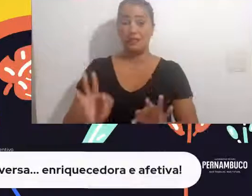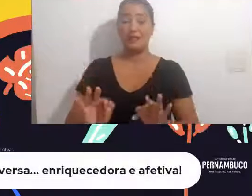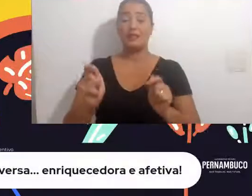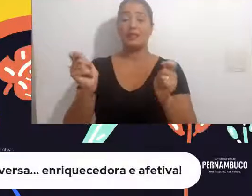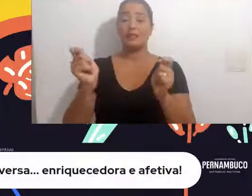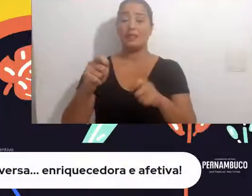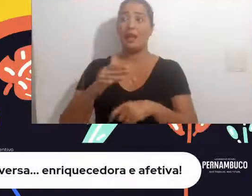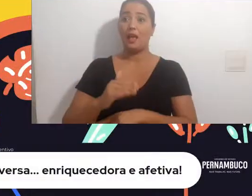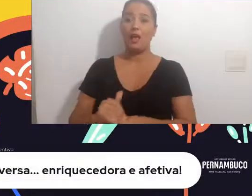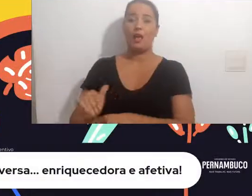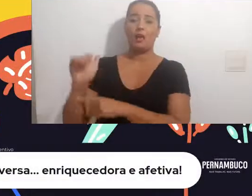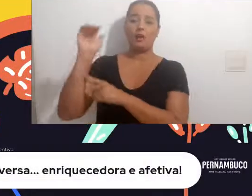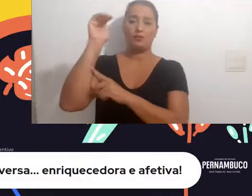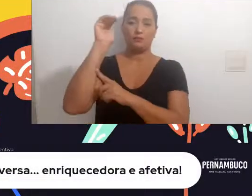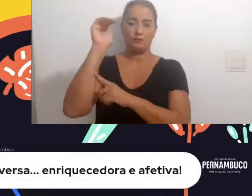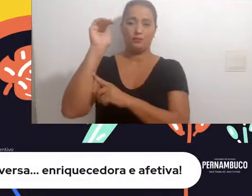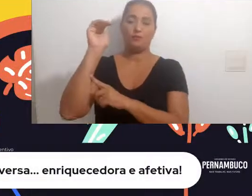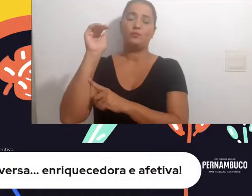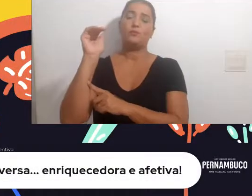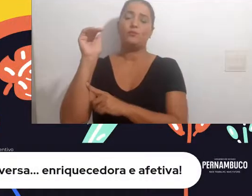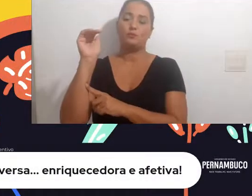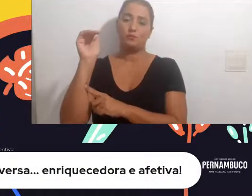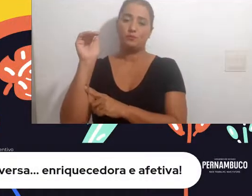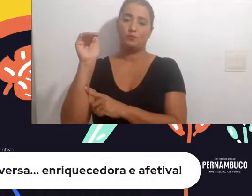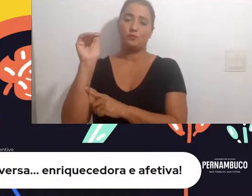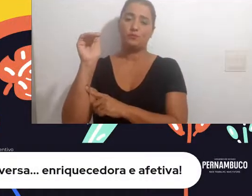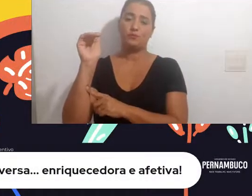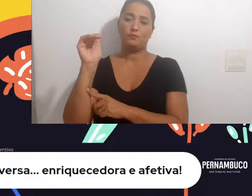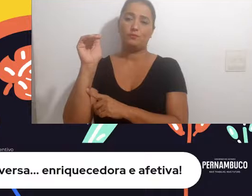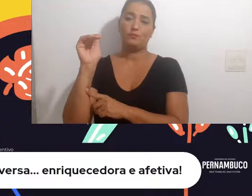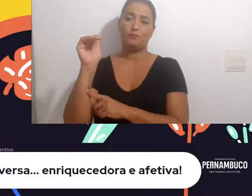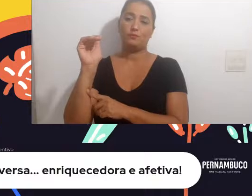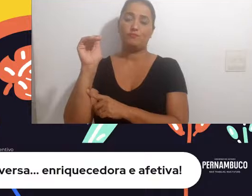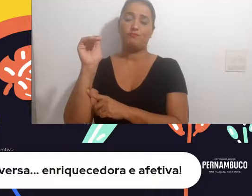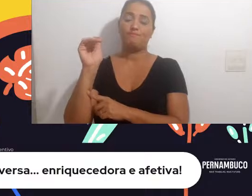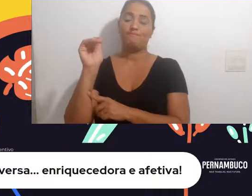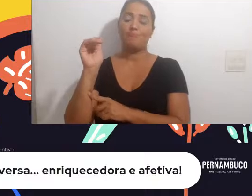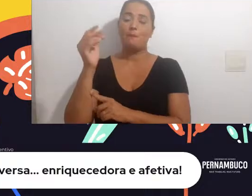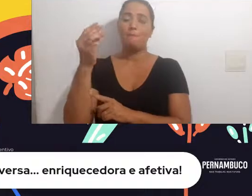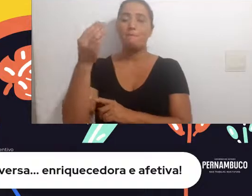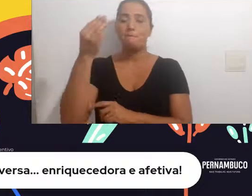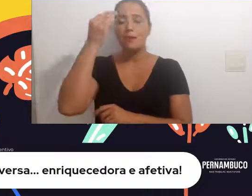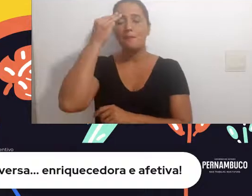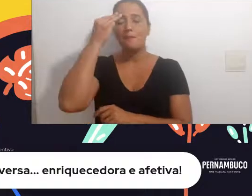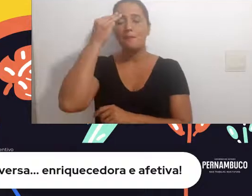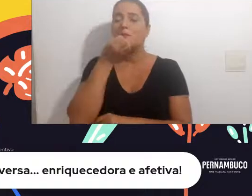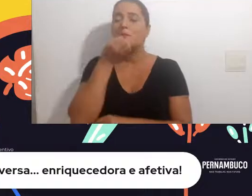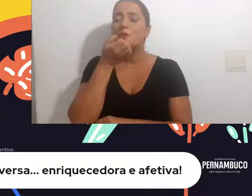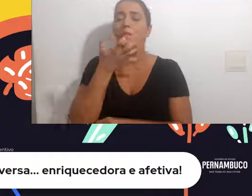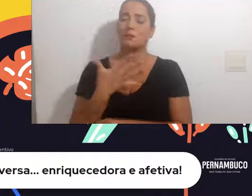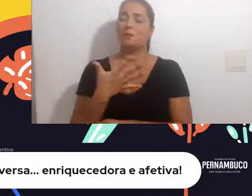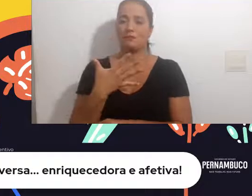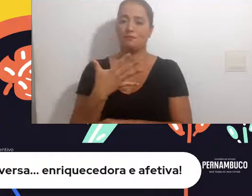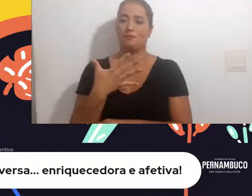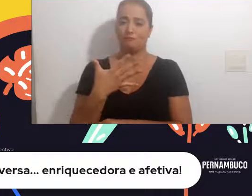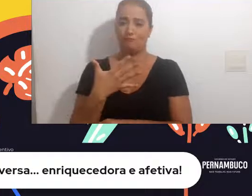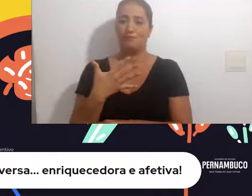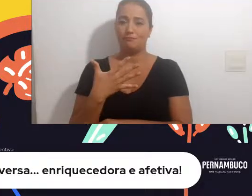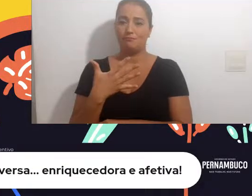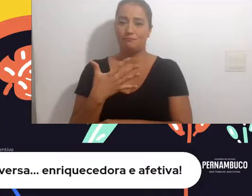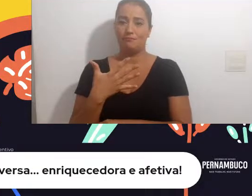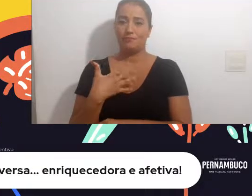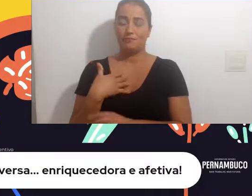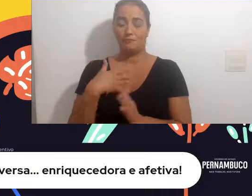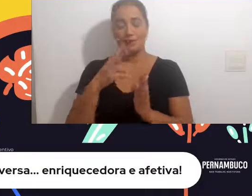adultos com grandes memórias, com boas lembranças. E eu queria ler uma